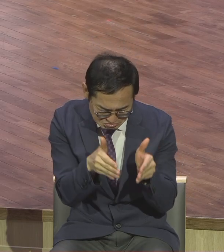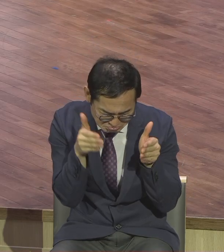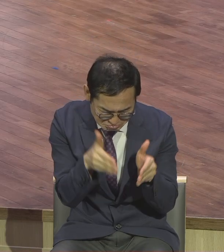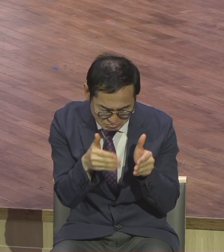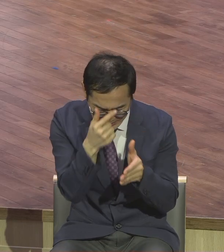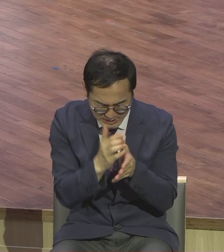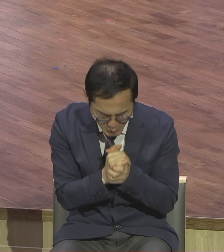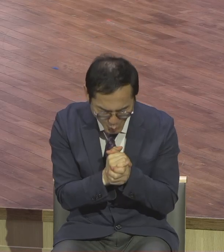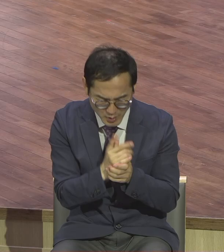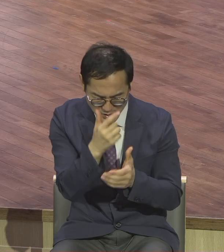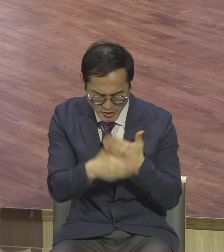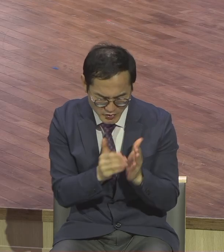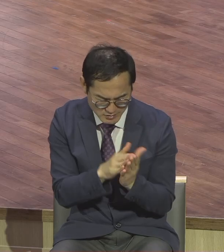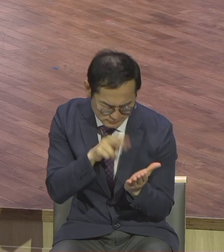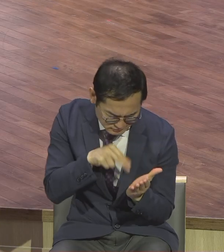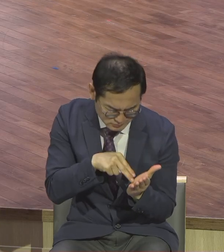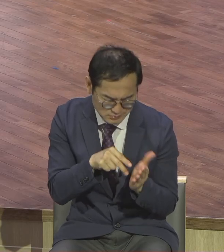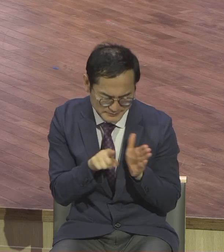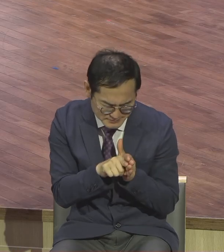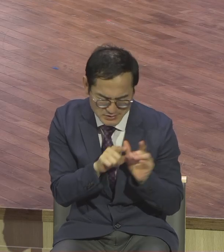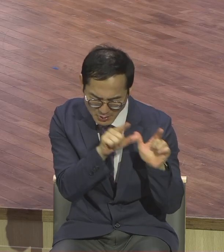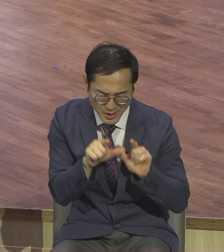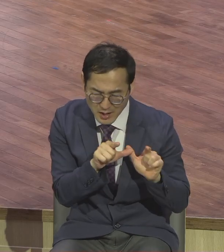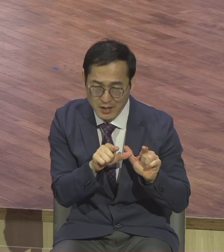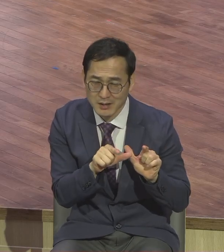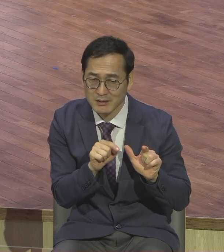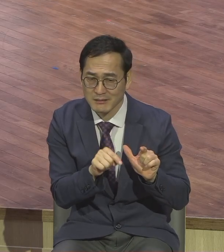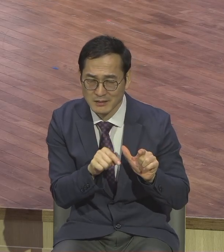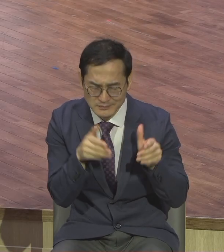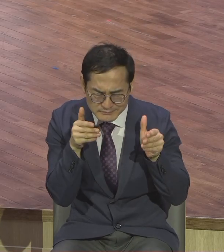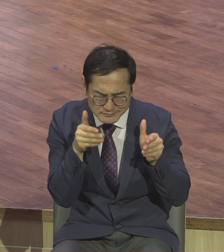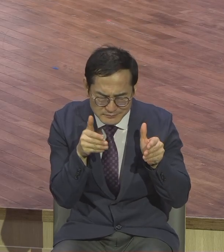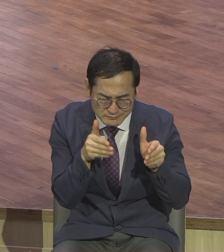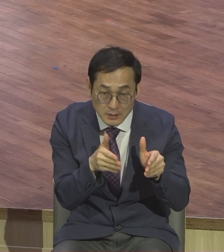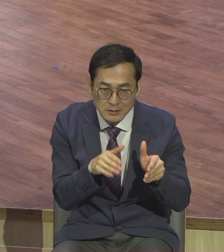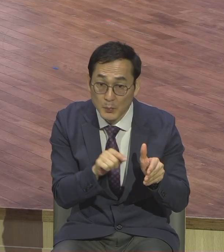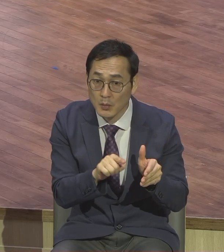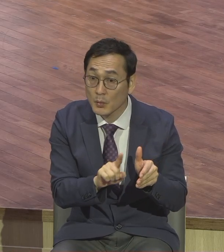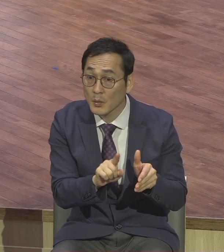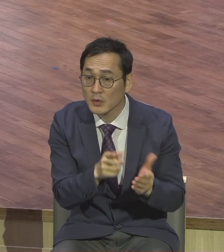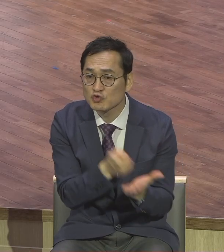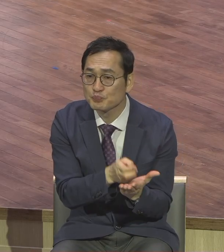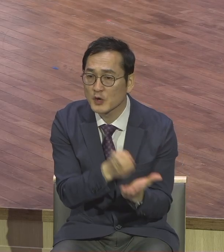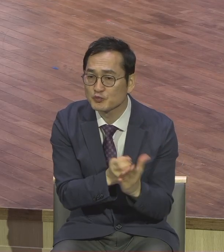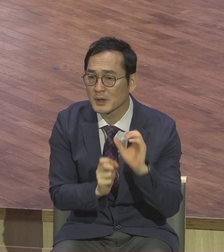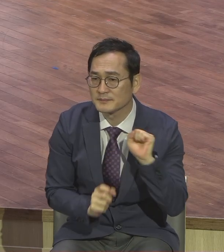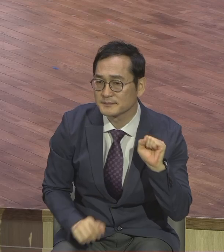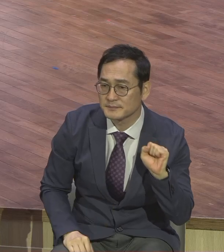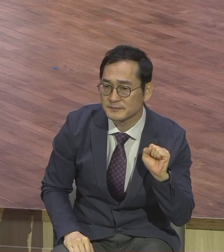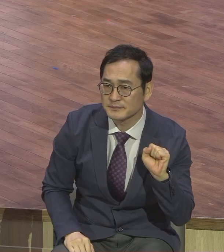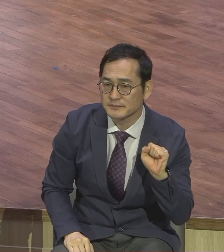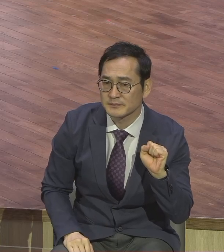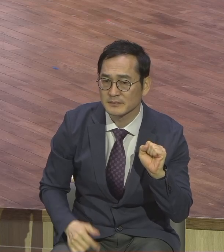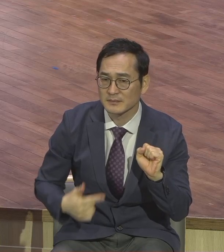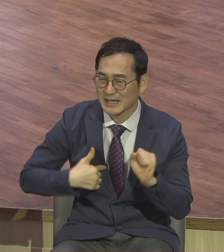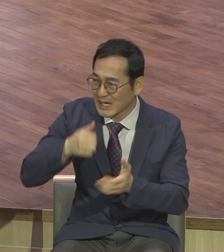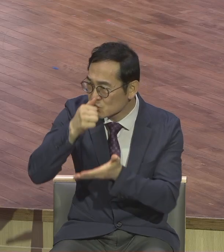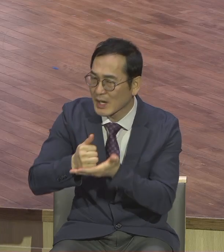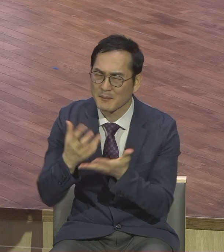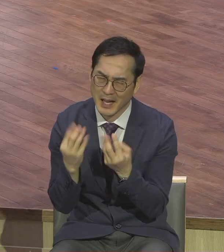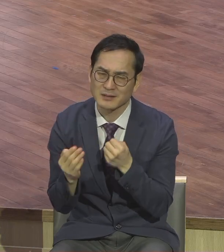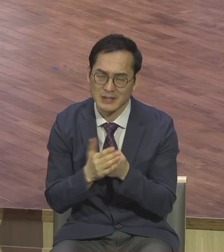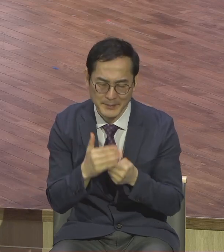그렇게 기도하고 그렇게 신앙생활을 한다고 완전히 율법이다. 늘 정죄의식,